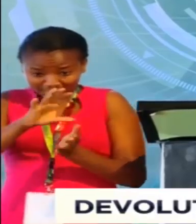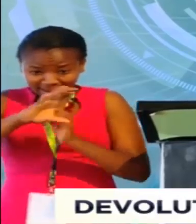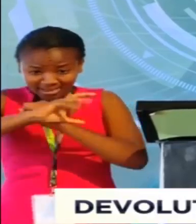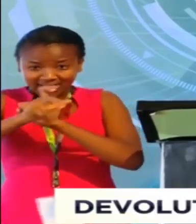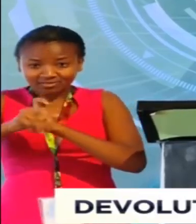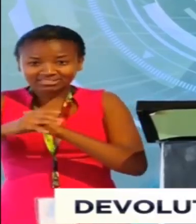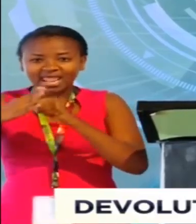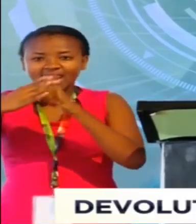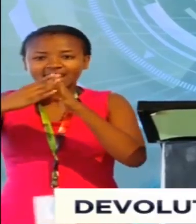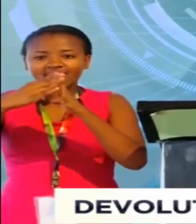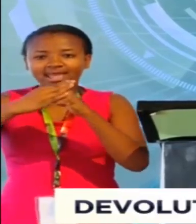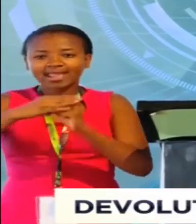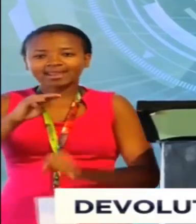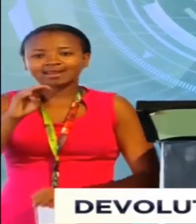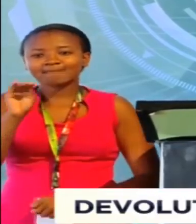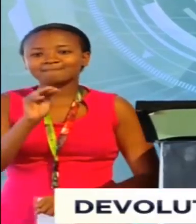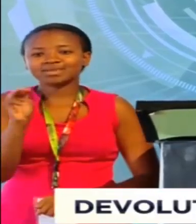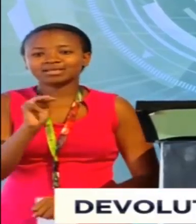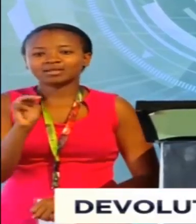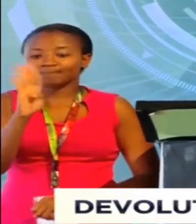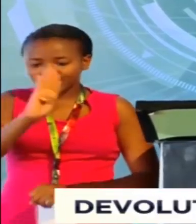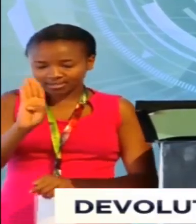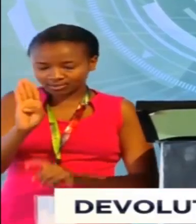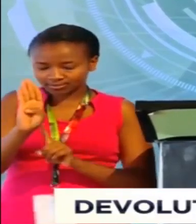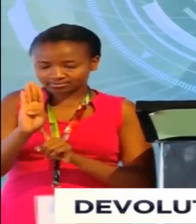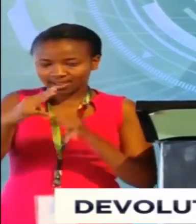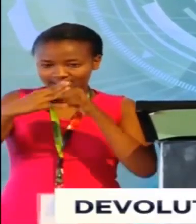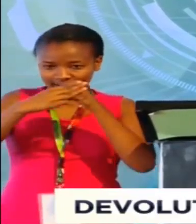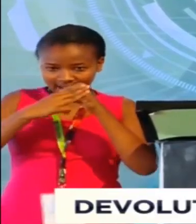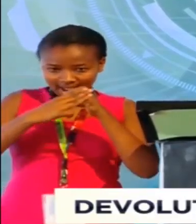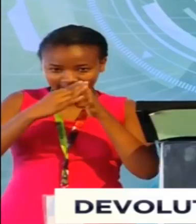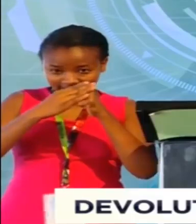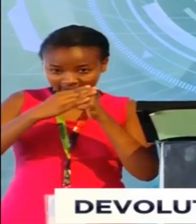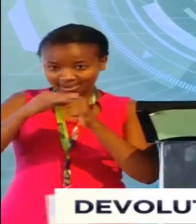ni 9 billion. Sasa